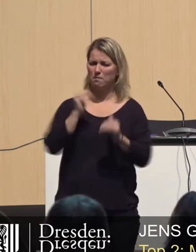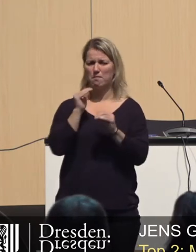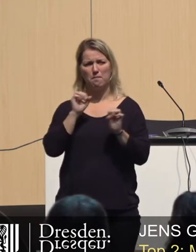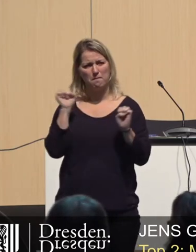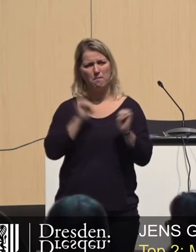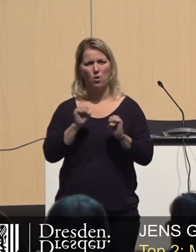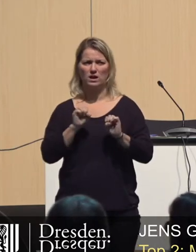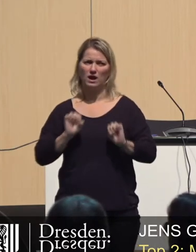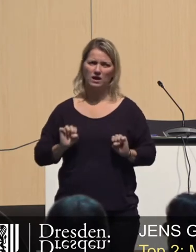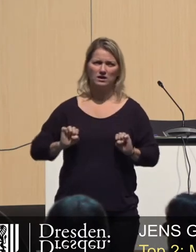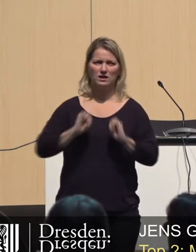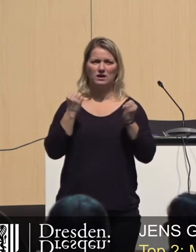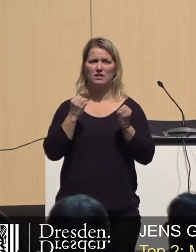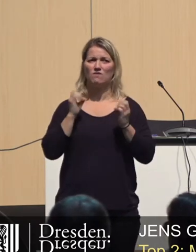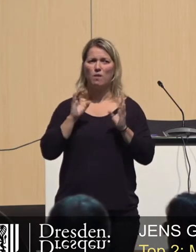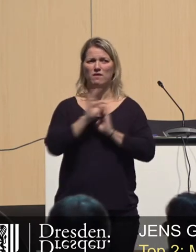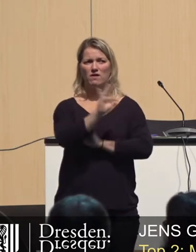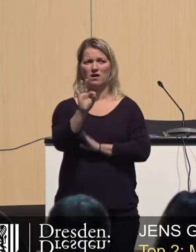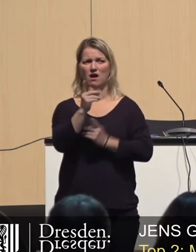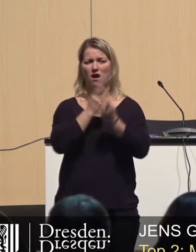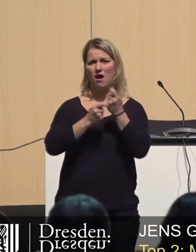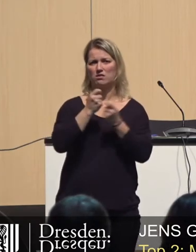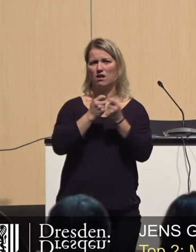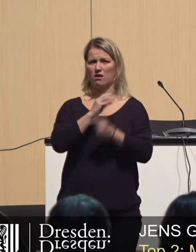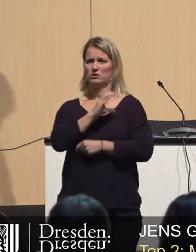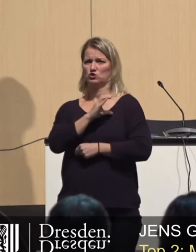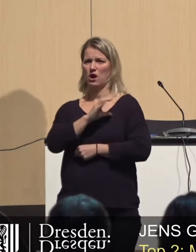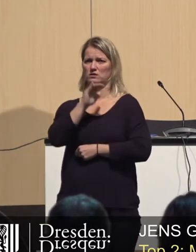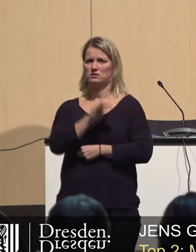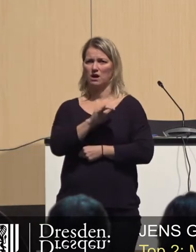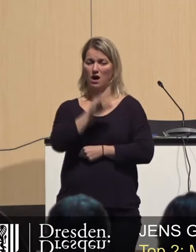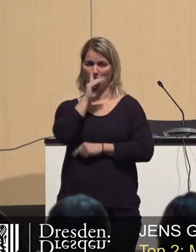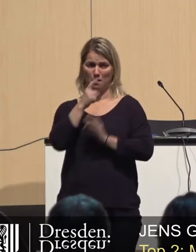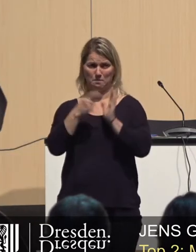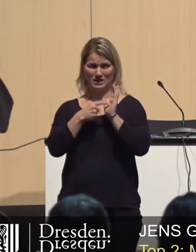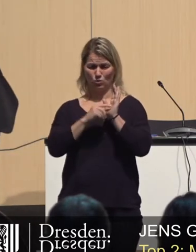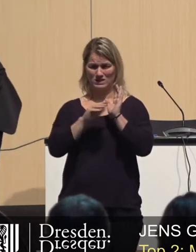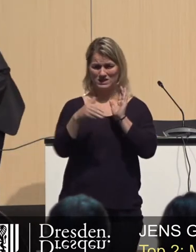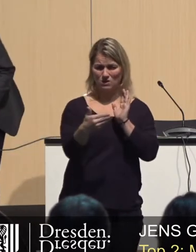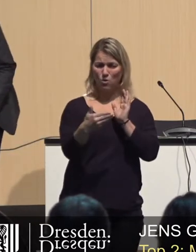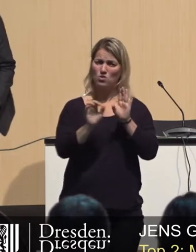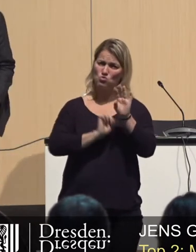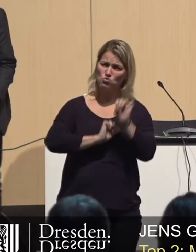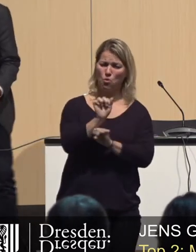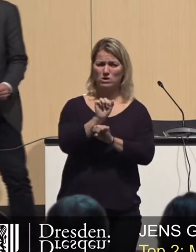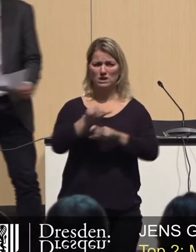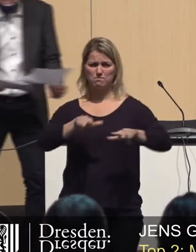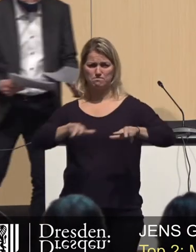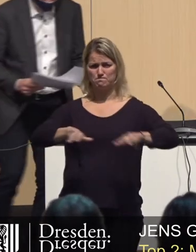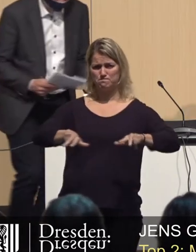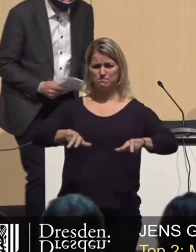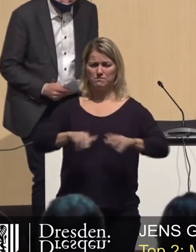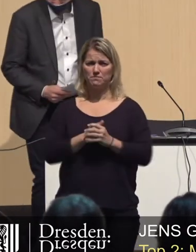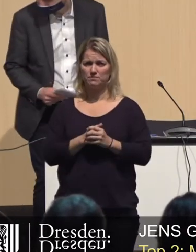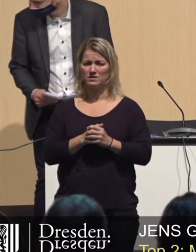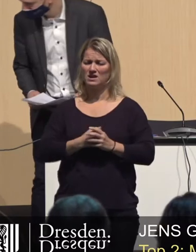schaffen, damit den Händlern die Möglichkeit gegeben wird, unter diesen Bedingungen den Markt durchzuführen. Wir sollen so lange